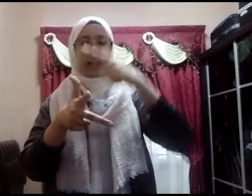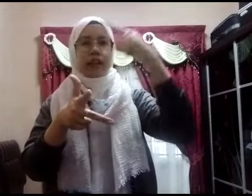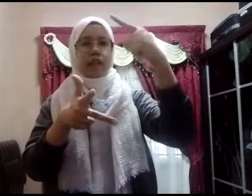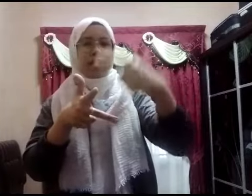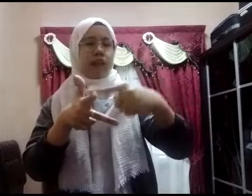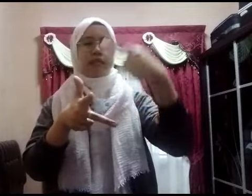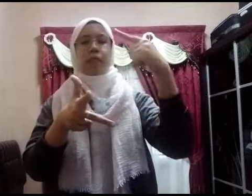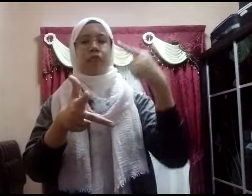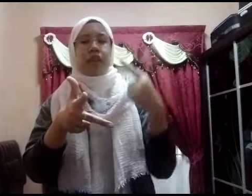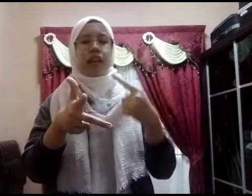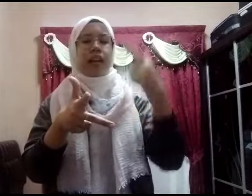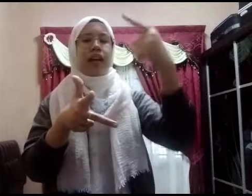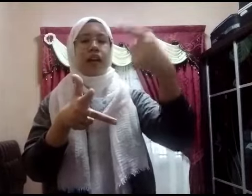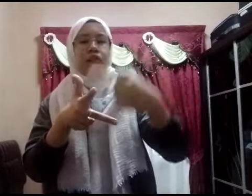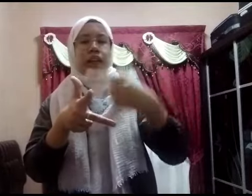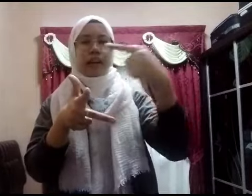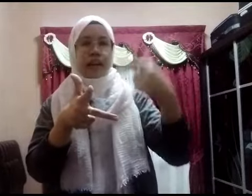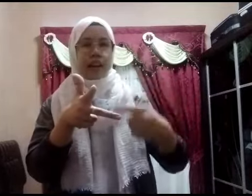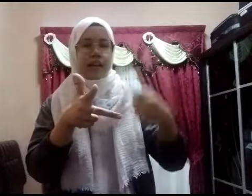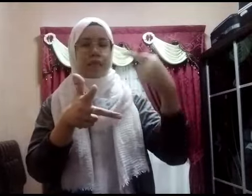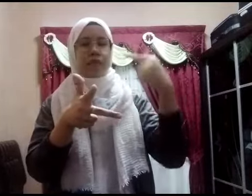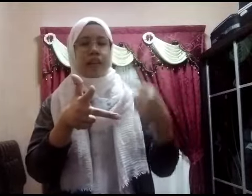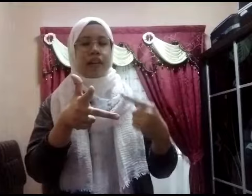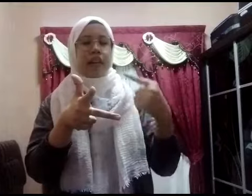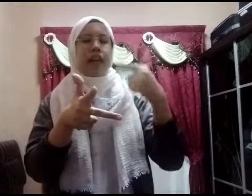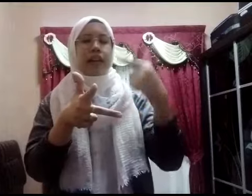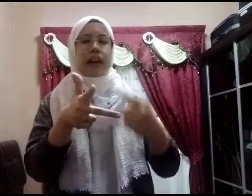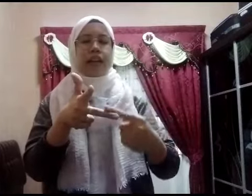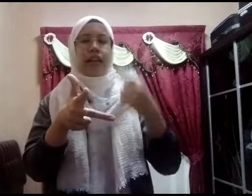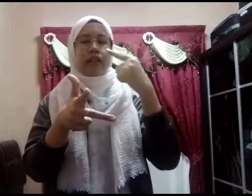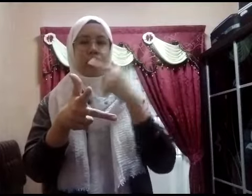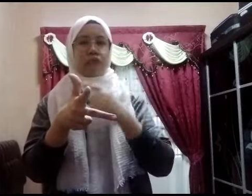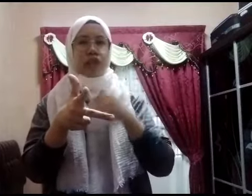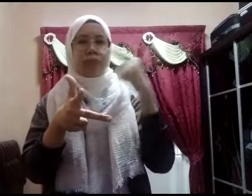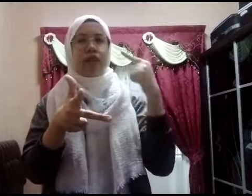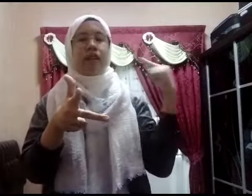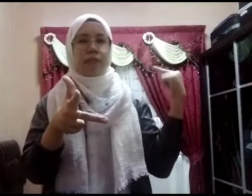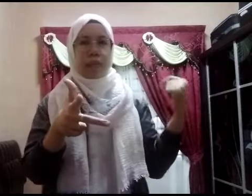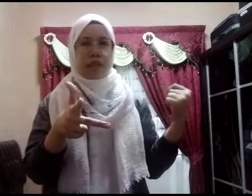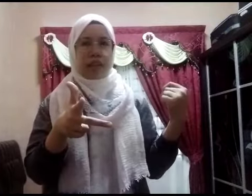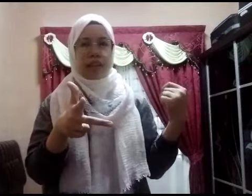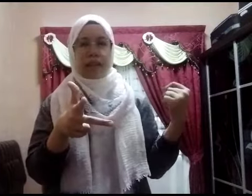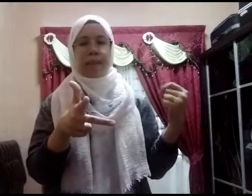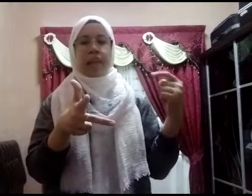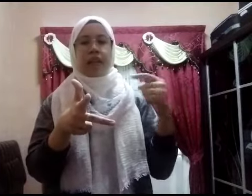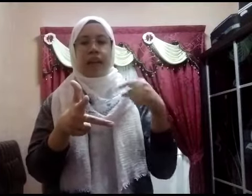dengan field 90 degree, field dengan current 90 degree, current dan juga motion pun 90 degree. Okay,